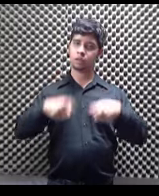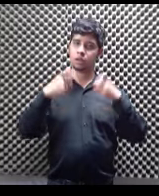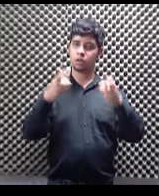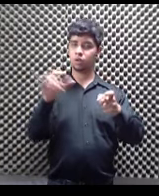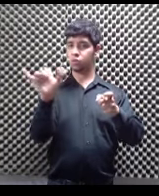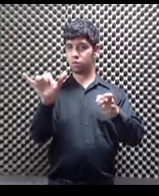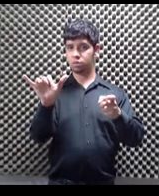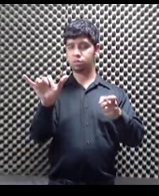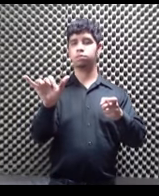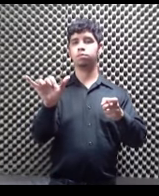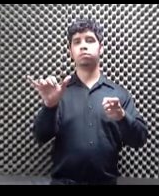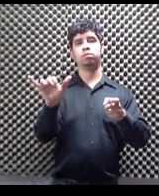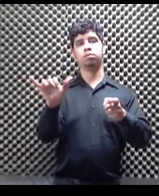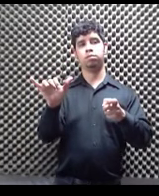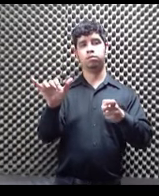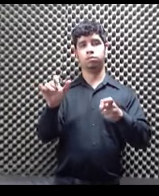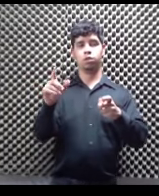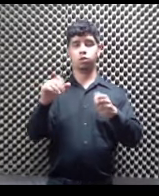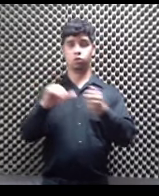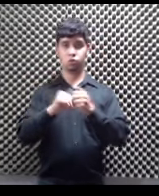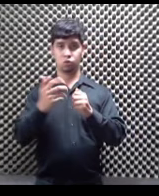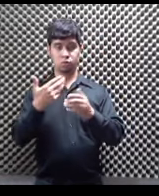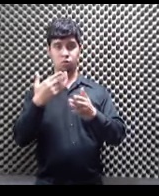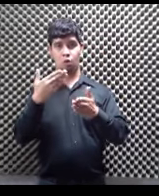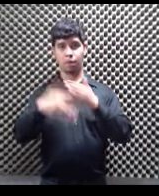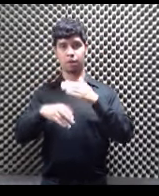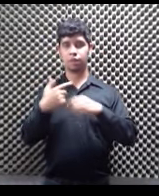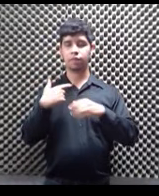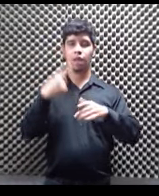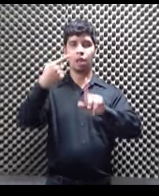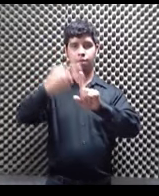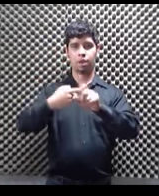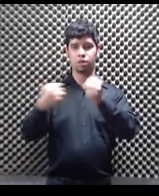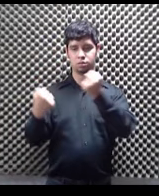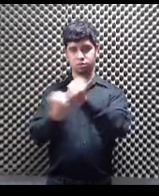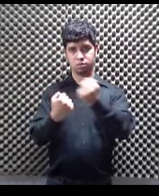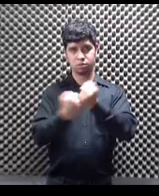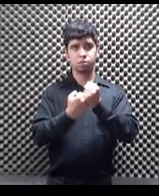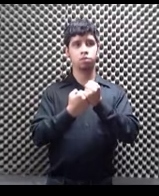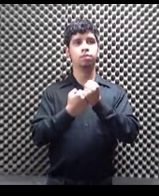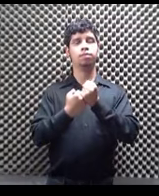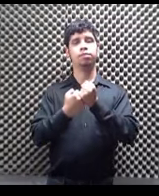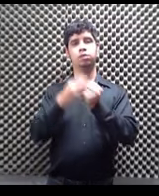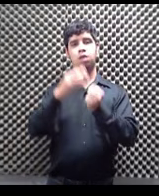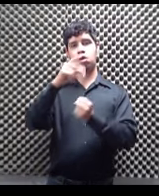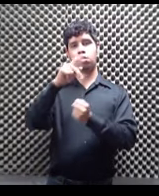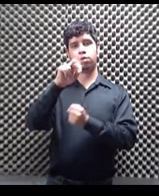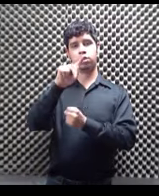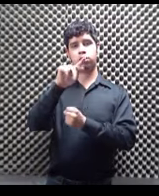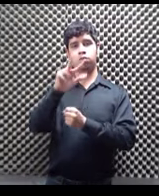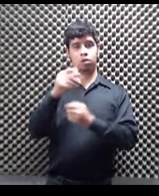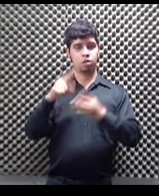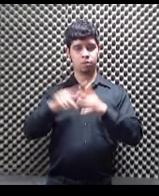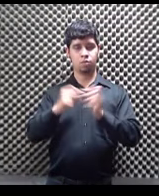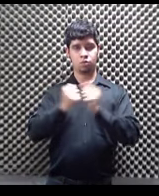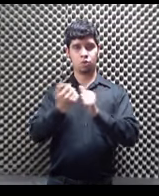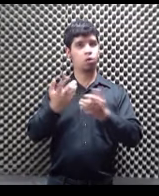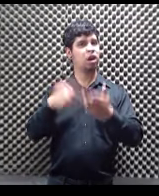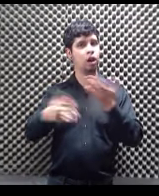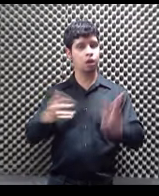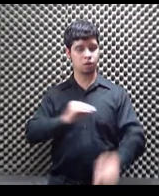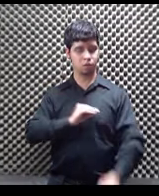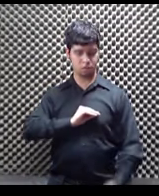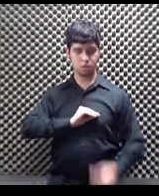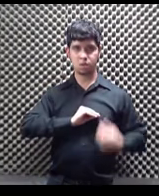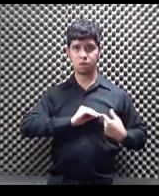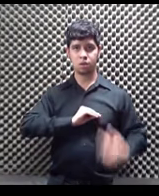también como parte del mes del cooperativismo. Exacto. O sea, para promover el cooperativismo empezamos con la autoestima, porque